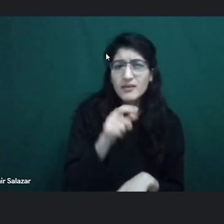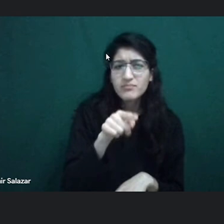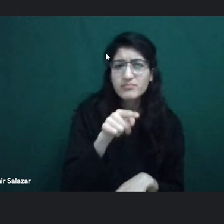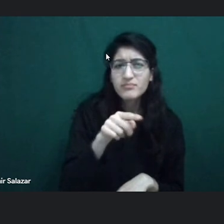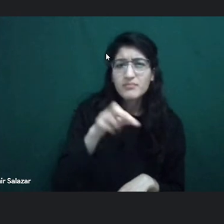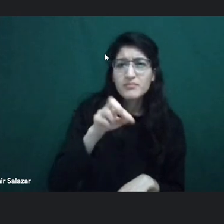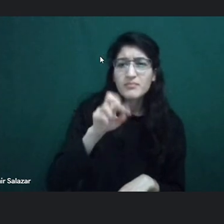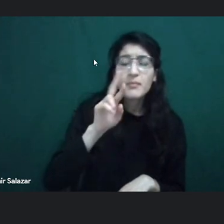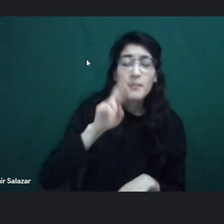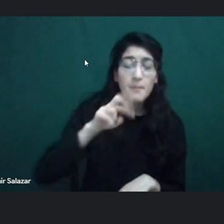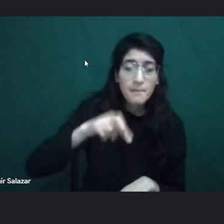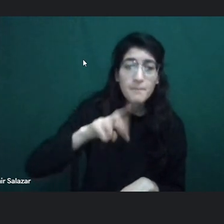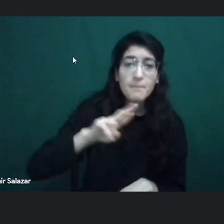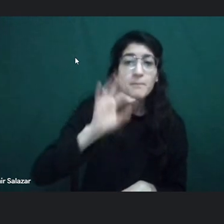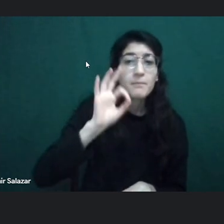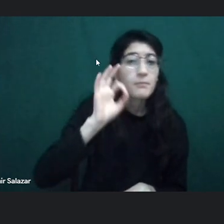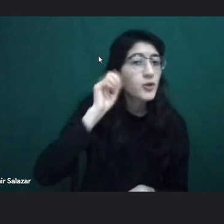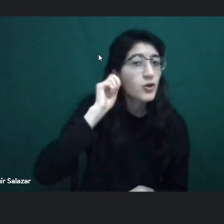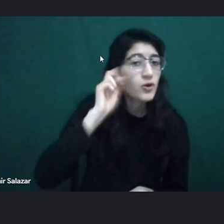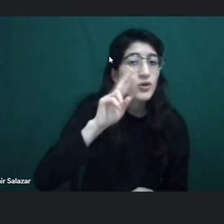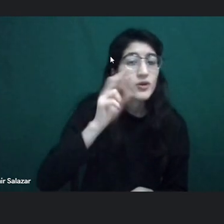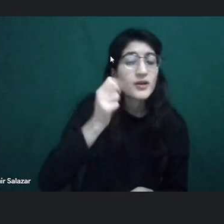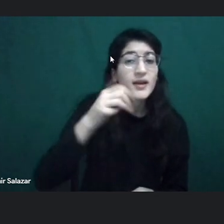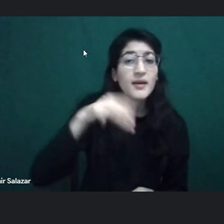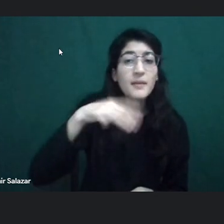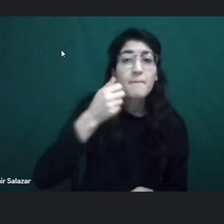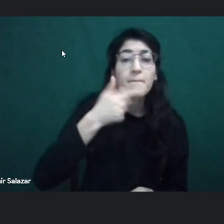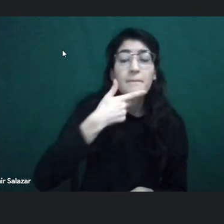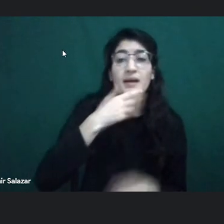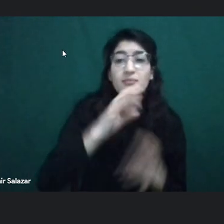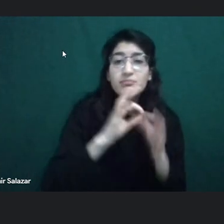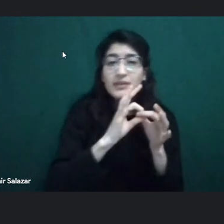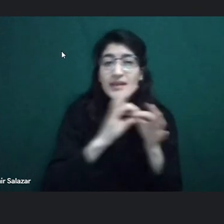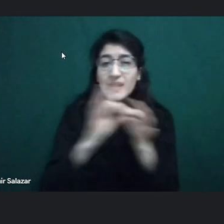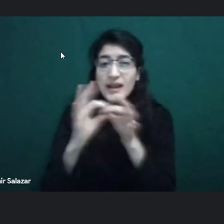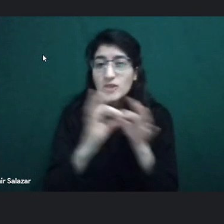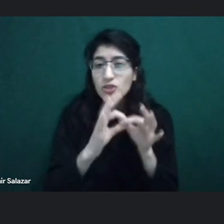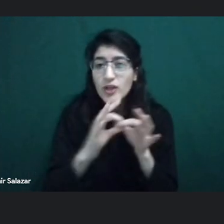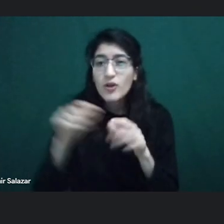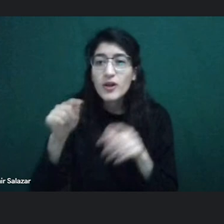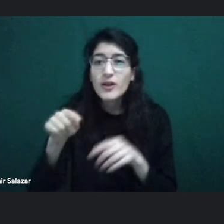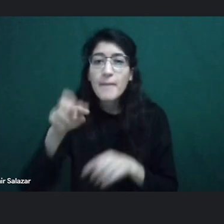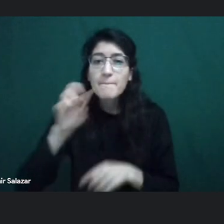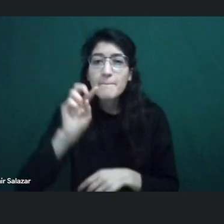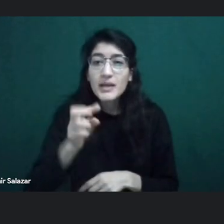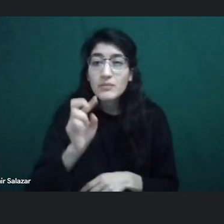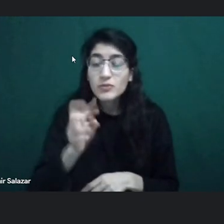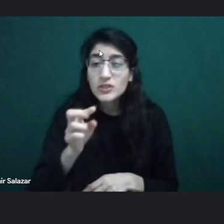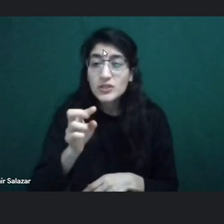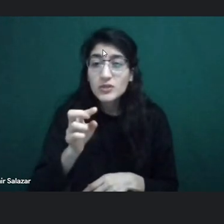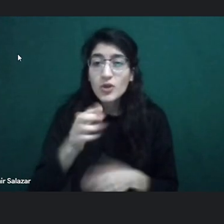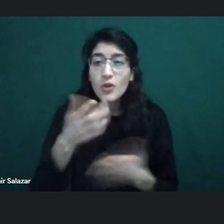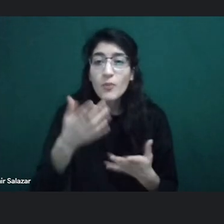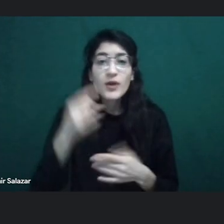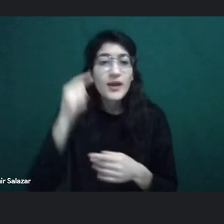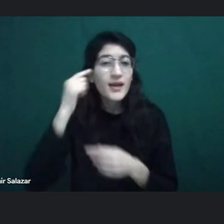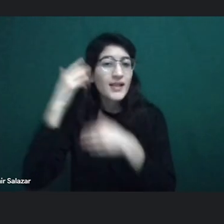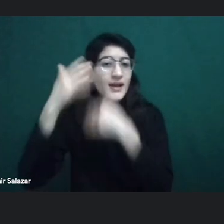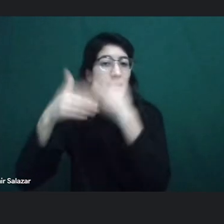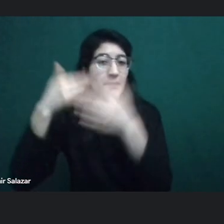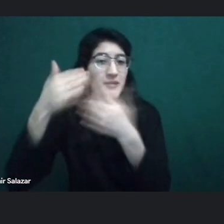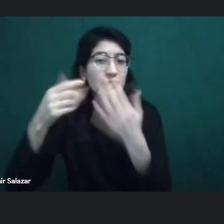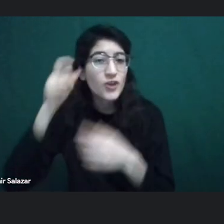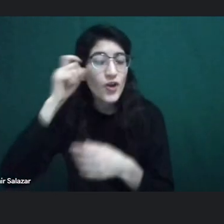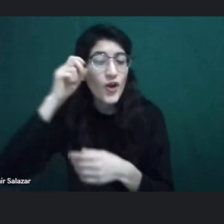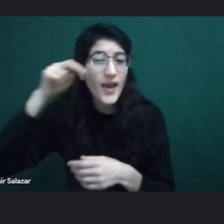Claro. Porque capacitación en. ¿En qué? En diseño y manejo. ¿Diseño? O en diseñar y